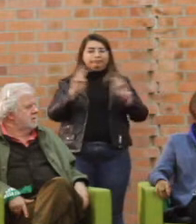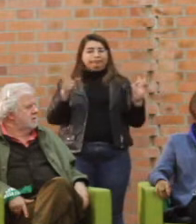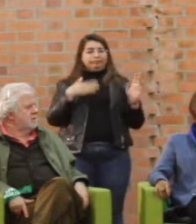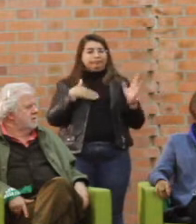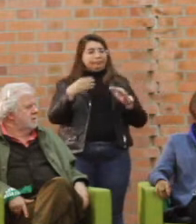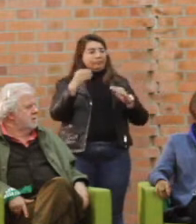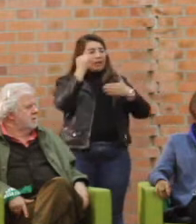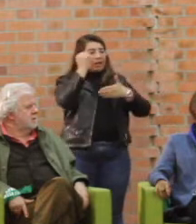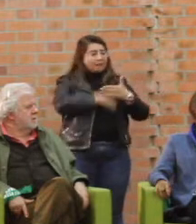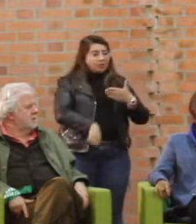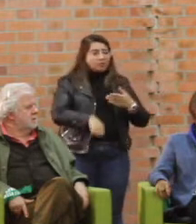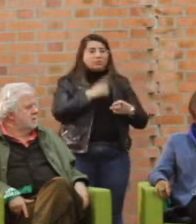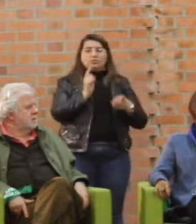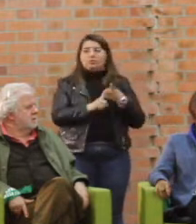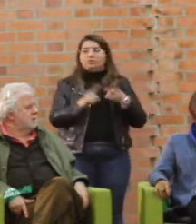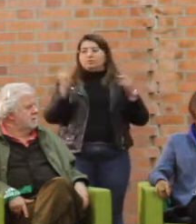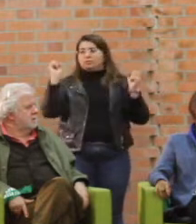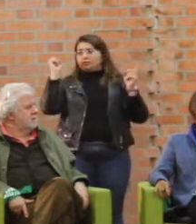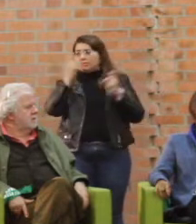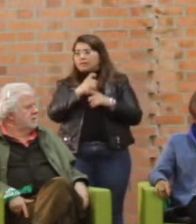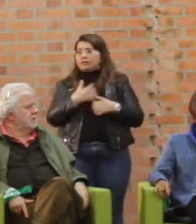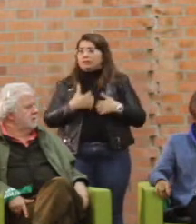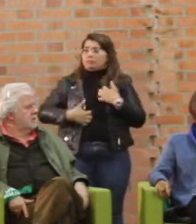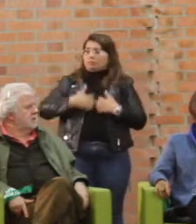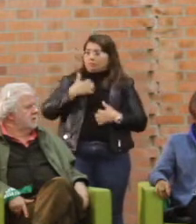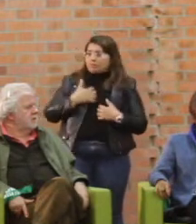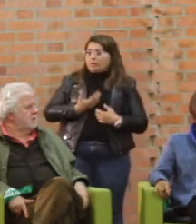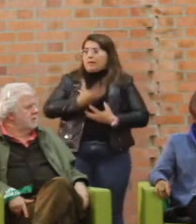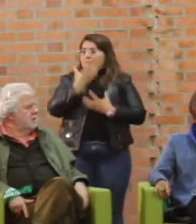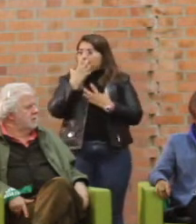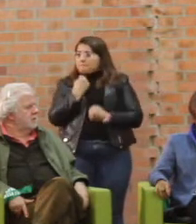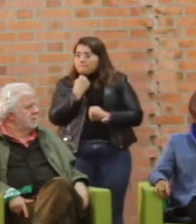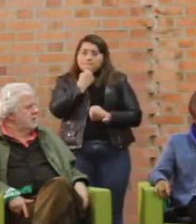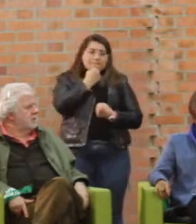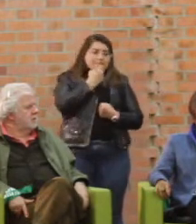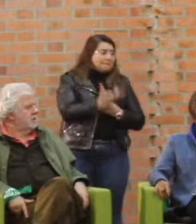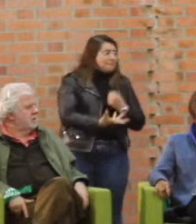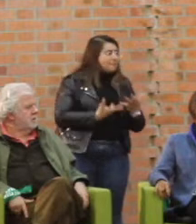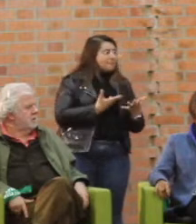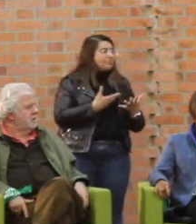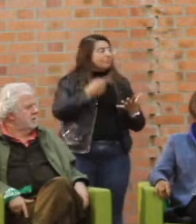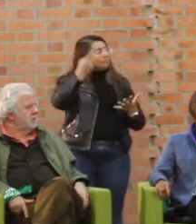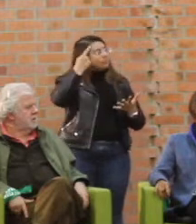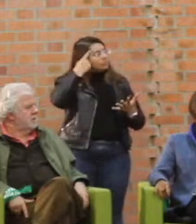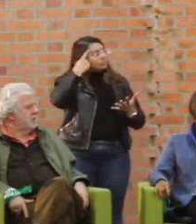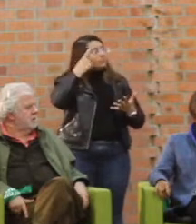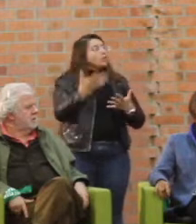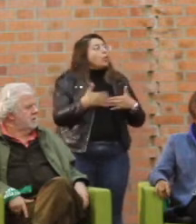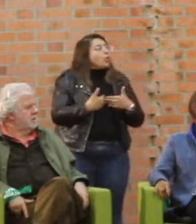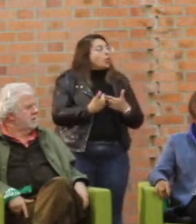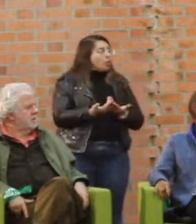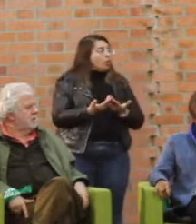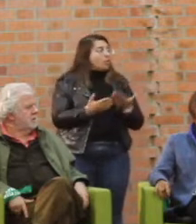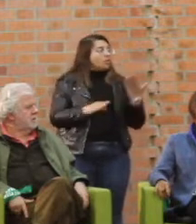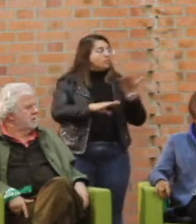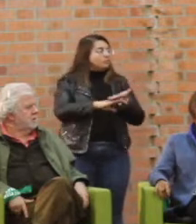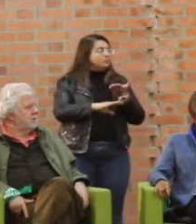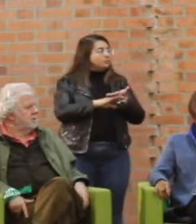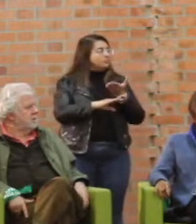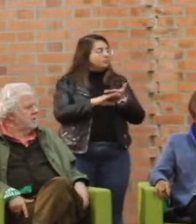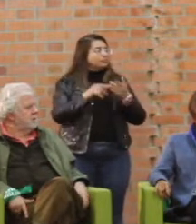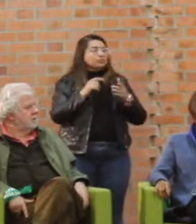estos imaginarios asociados al miedo al delito al pecado a lo clandestino y poder poner en esos